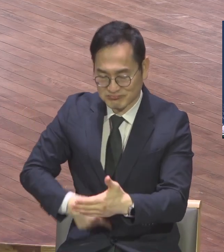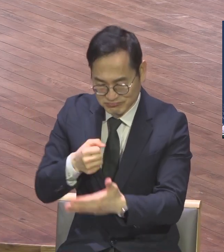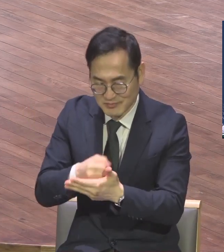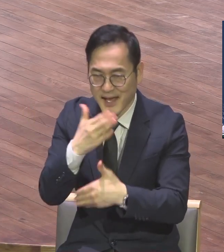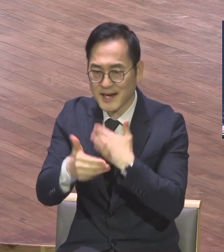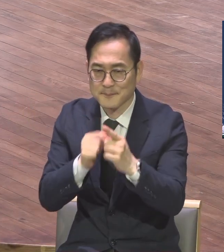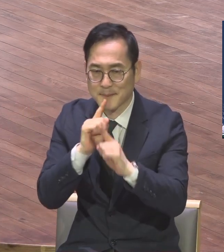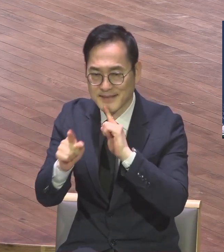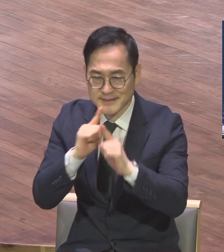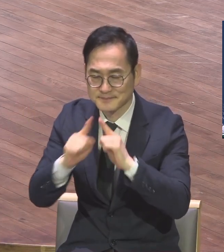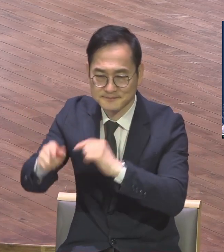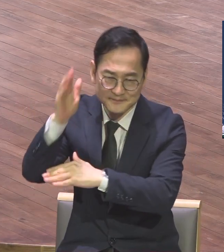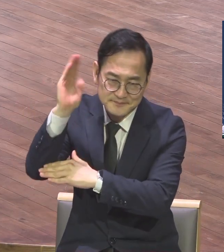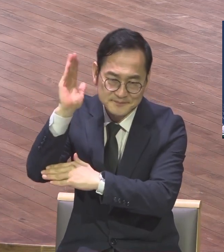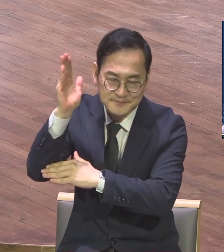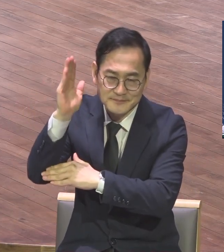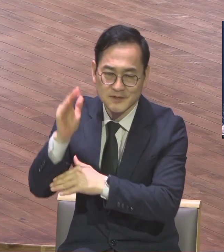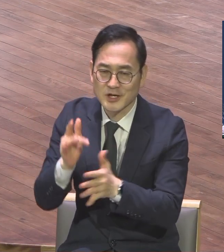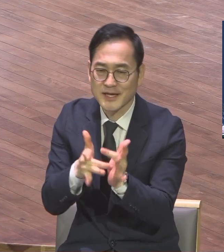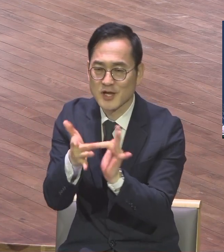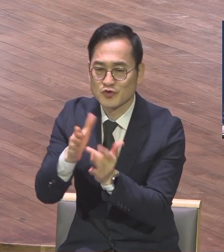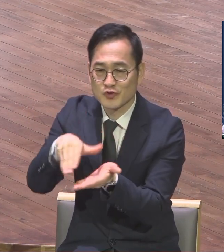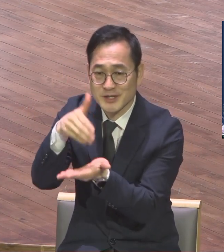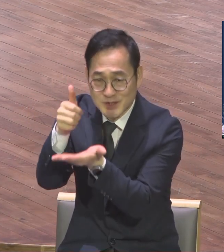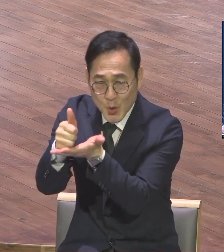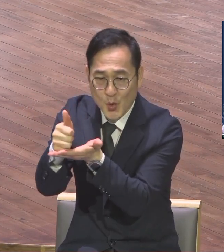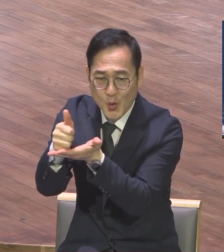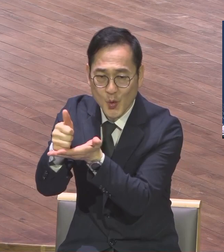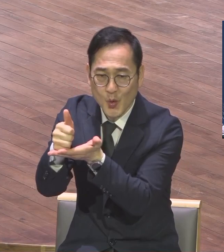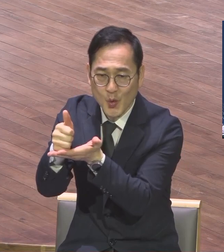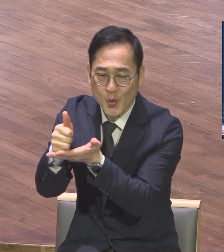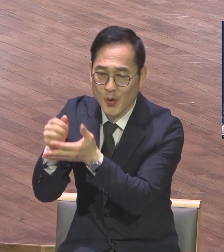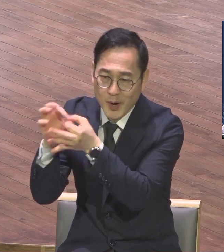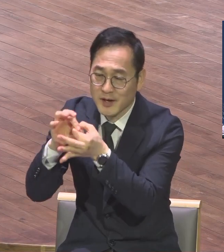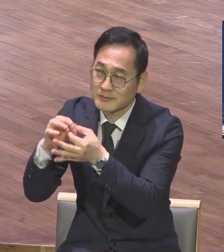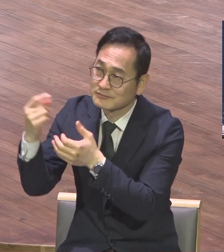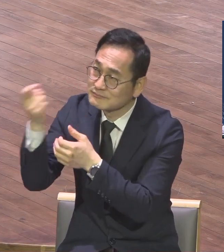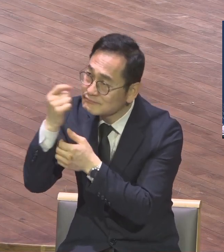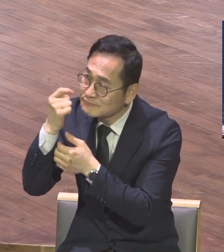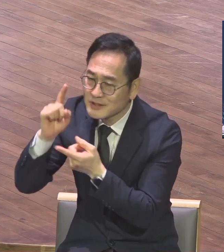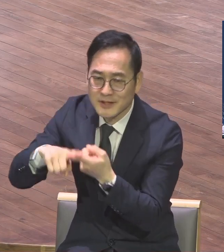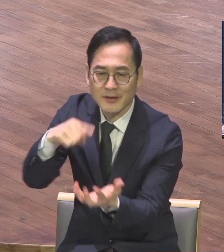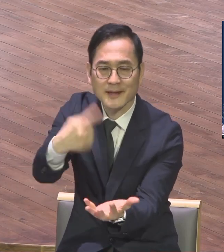나라를 전파하며 주 예수 그리스도께 관한 것을 가르치되